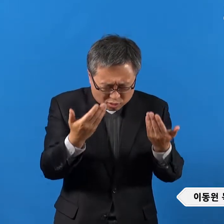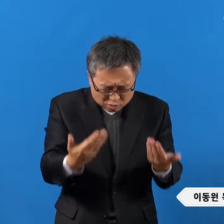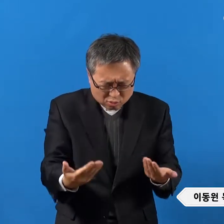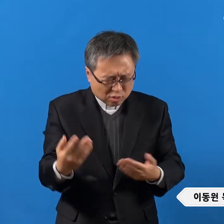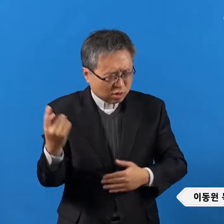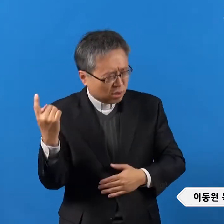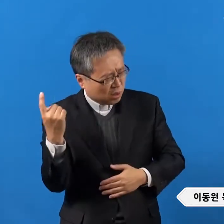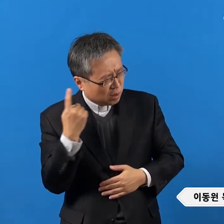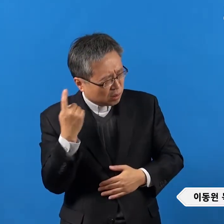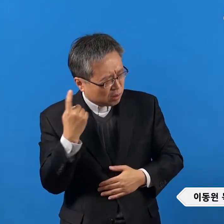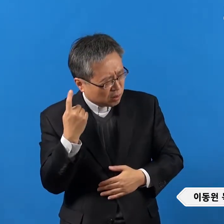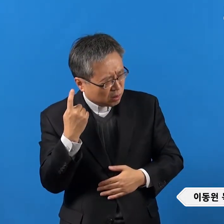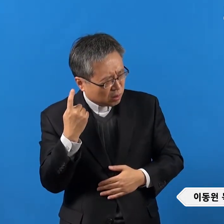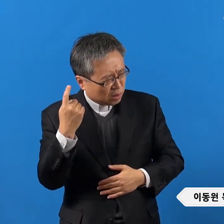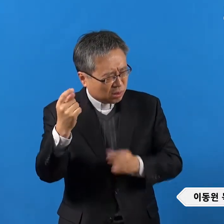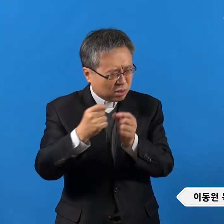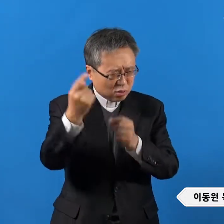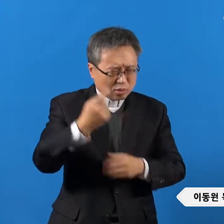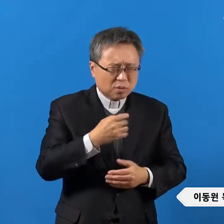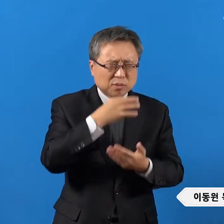음성을 들어보십시오.